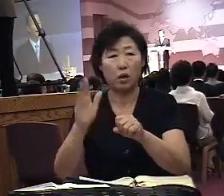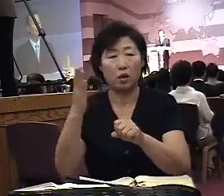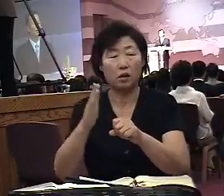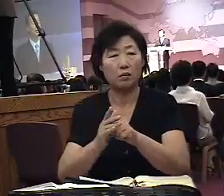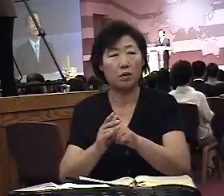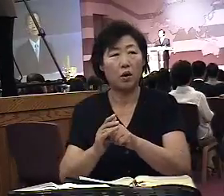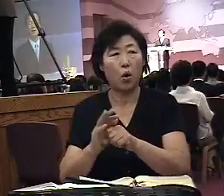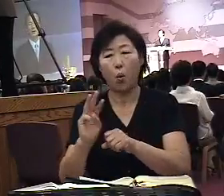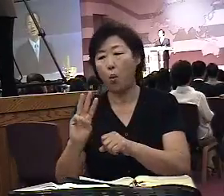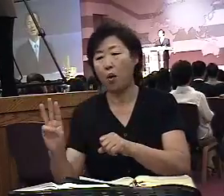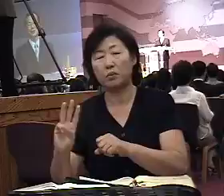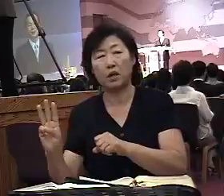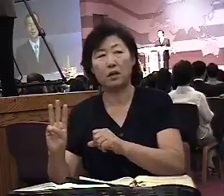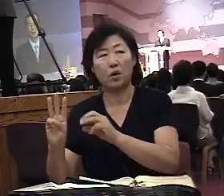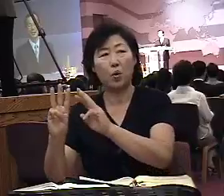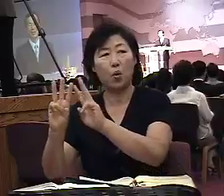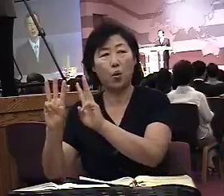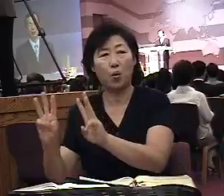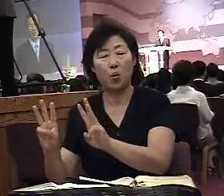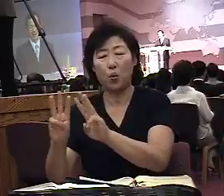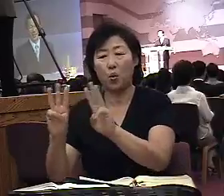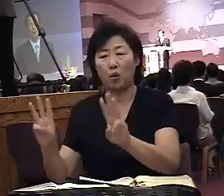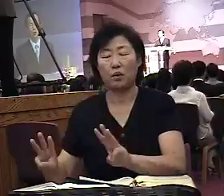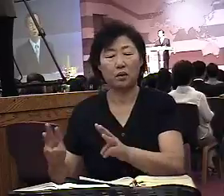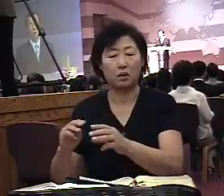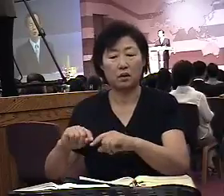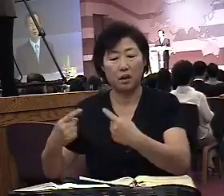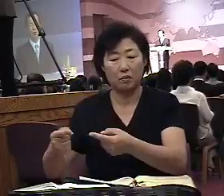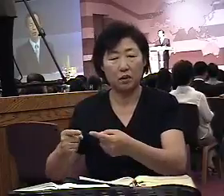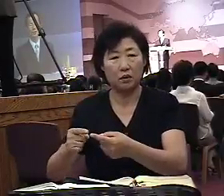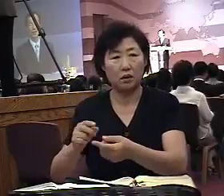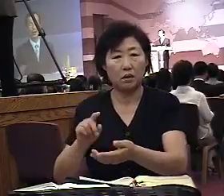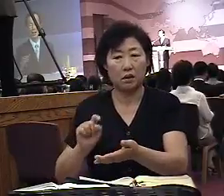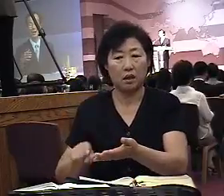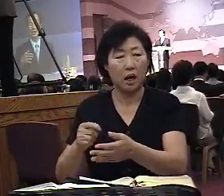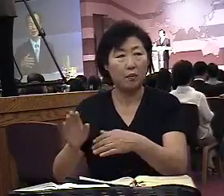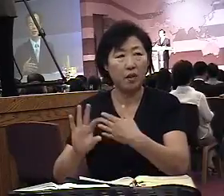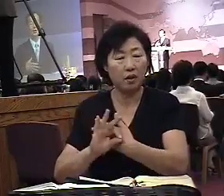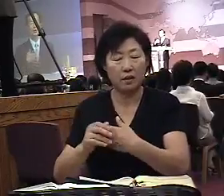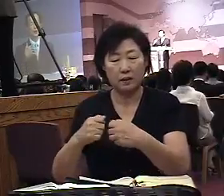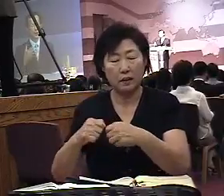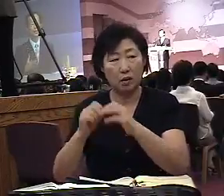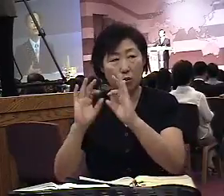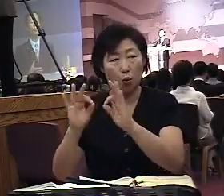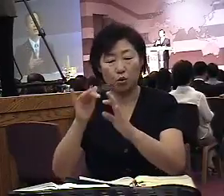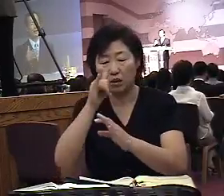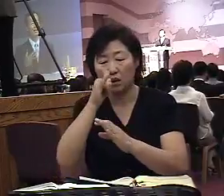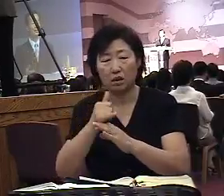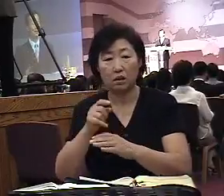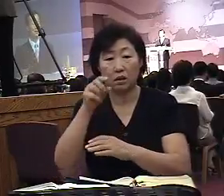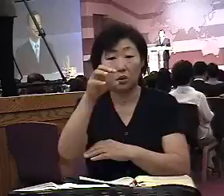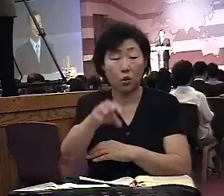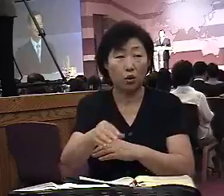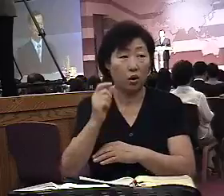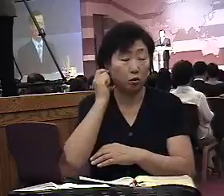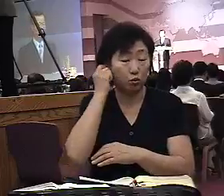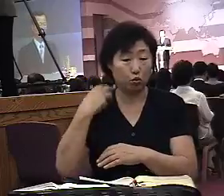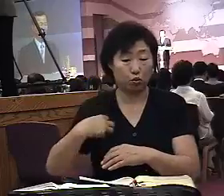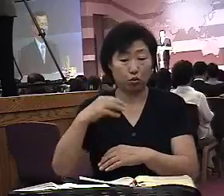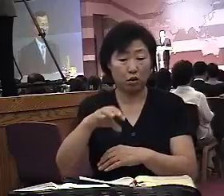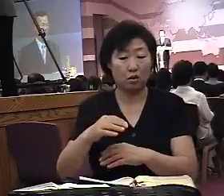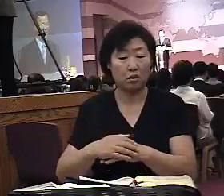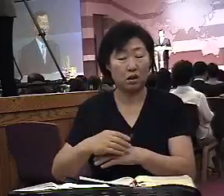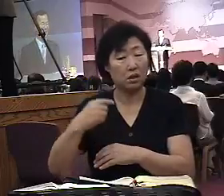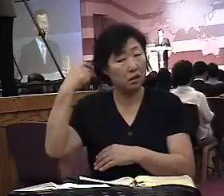웹사이트에 들어가 비전 예배 클릭하시면은 좀 더 자세한 것을 볼 수 있고 또한 제가 그곳에서 느끼고 깨달은 것을